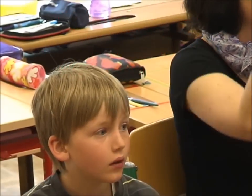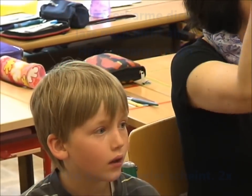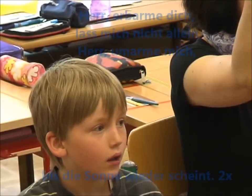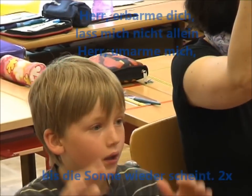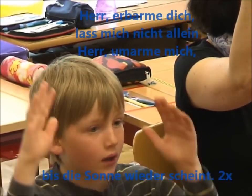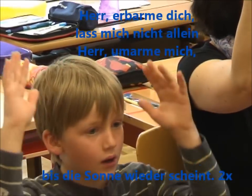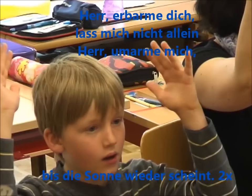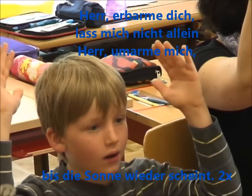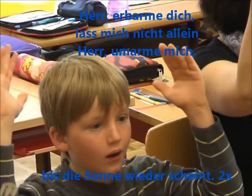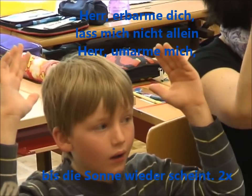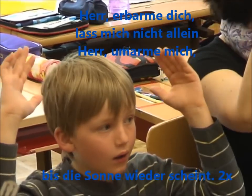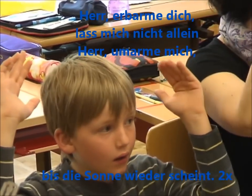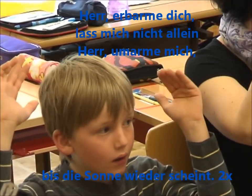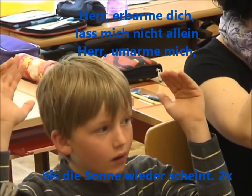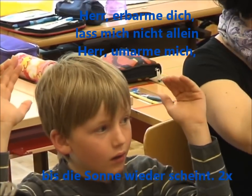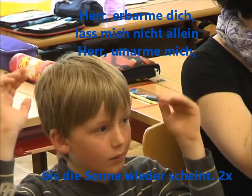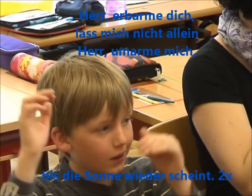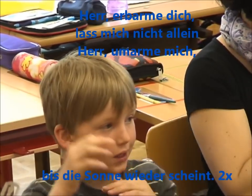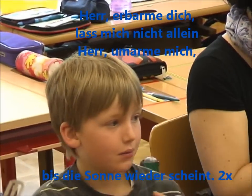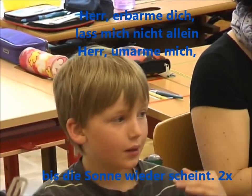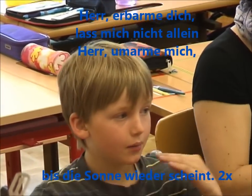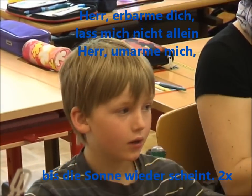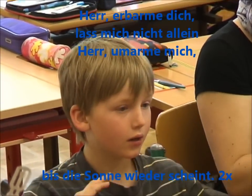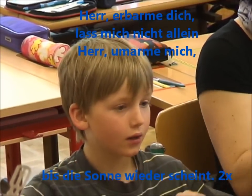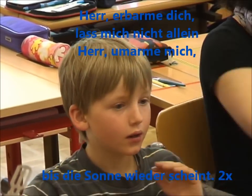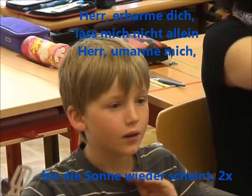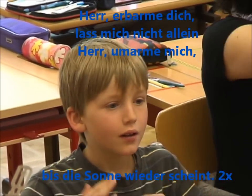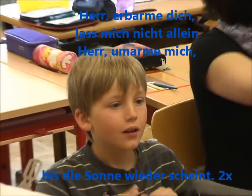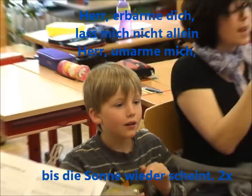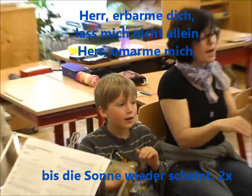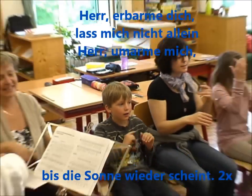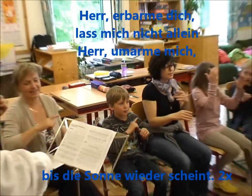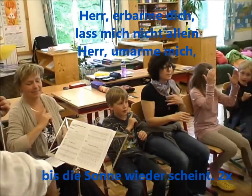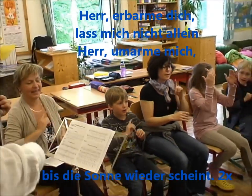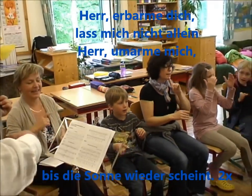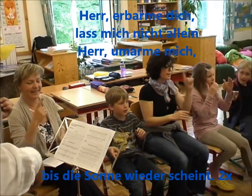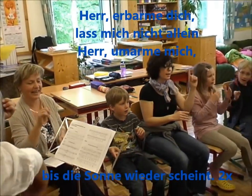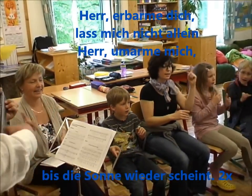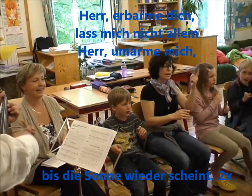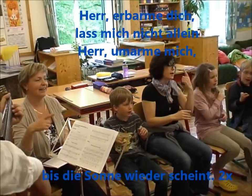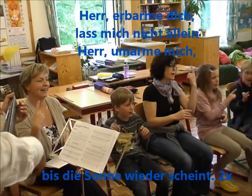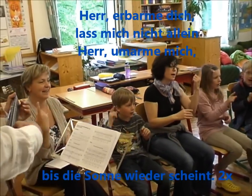Jesus wieder scheint. umhagel dich, lass mich nicht allein,